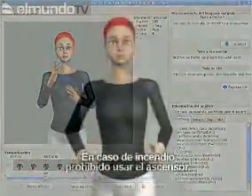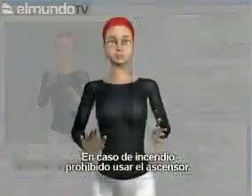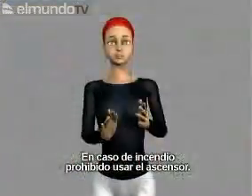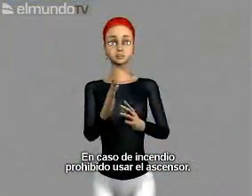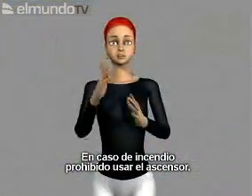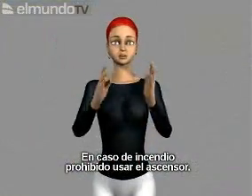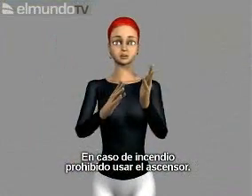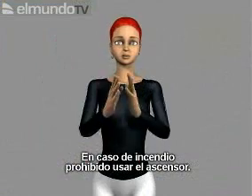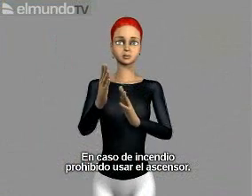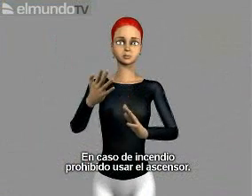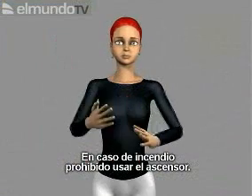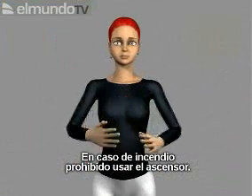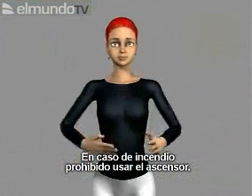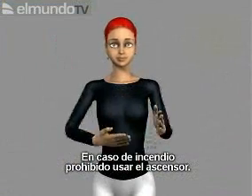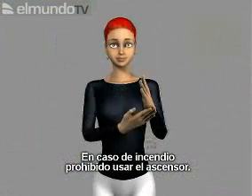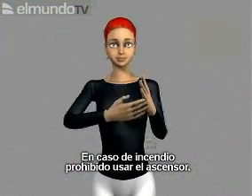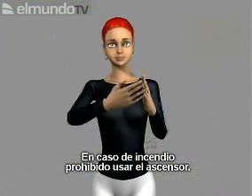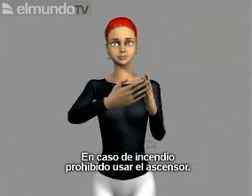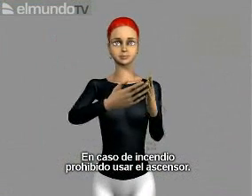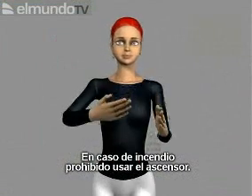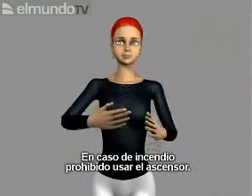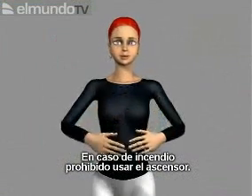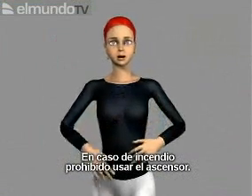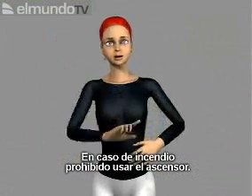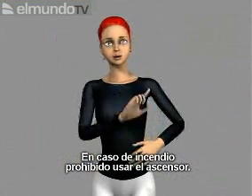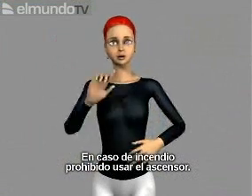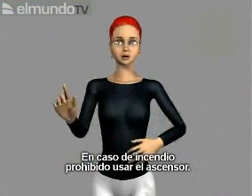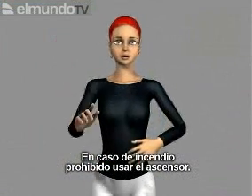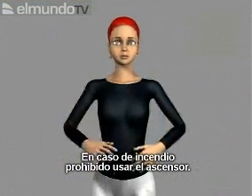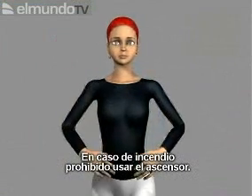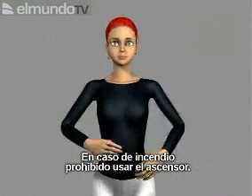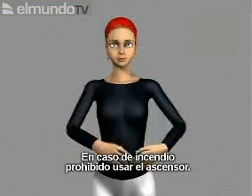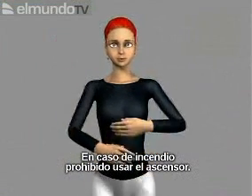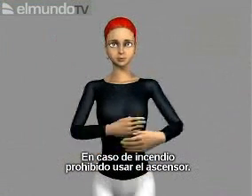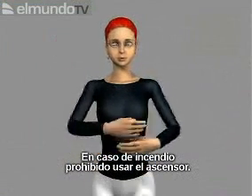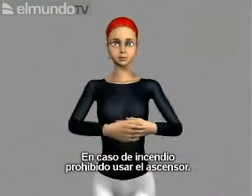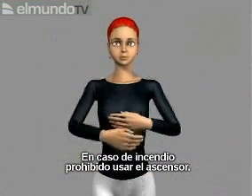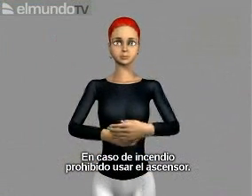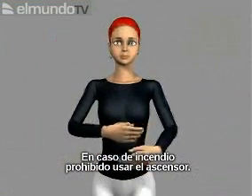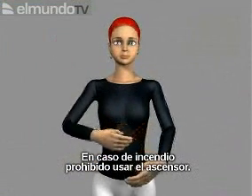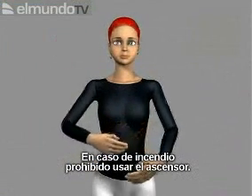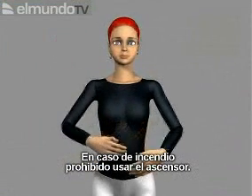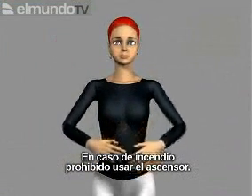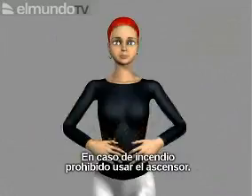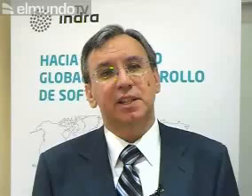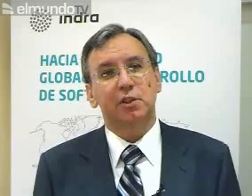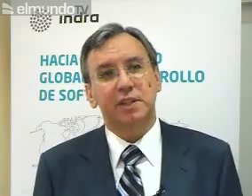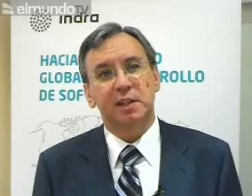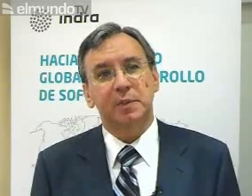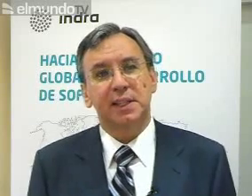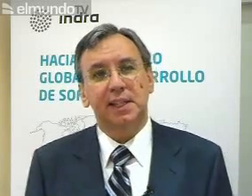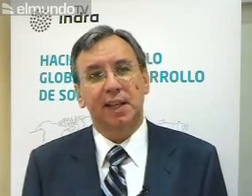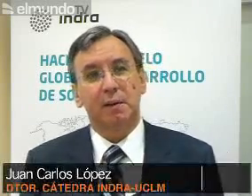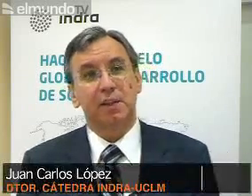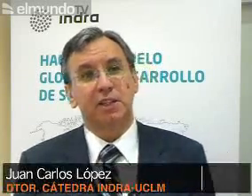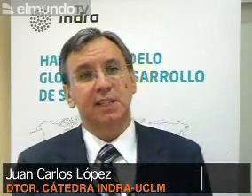3D, de interpretar cualquier frase para que sea comprendida por personas con discapacidad auditiva. Se ha partido efectivamente de grabaciones